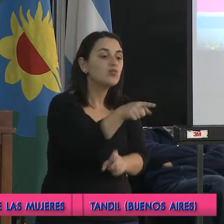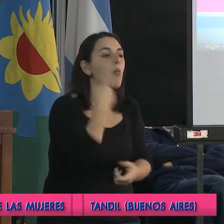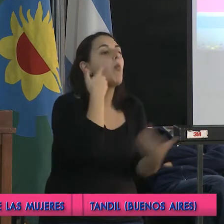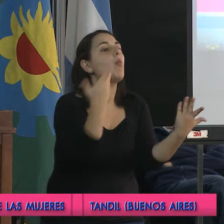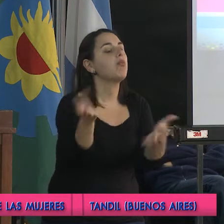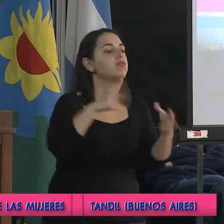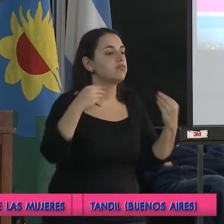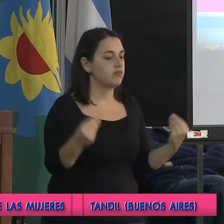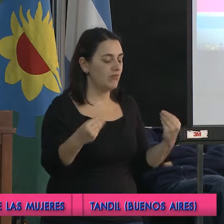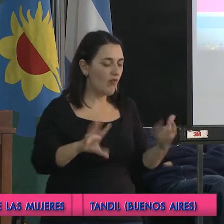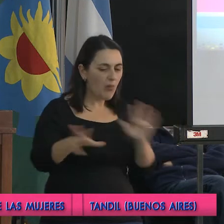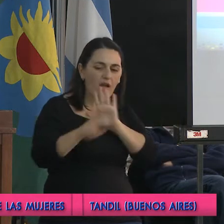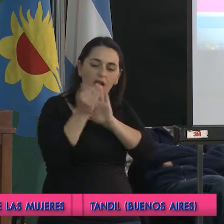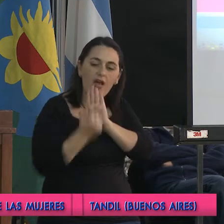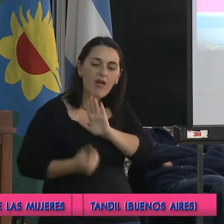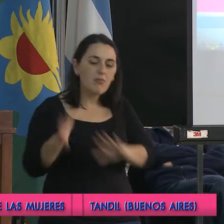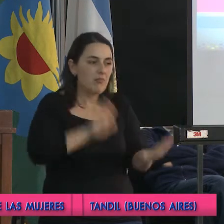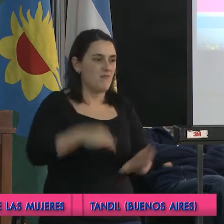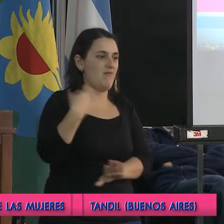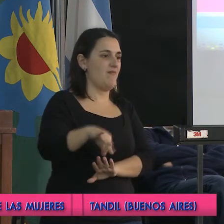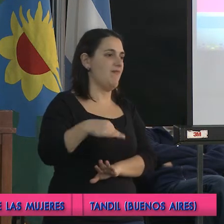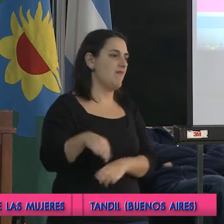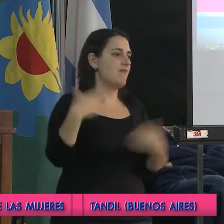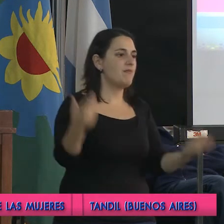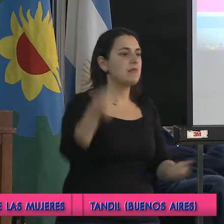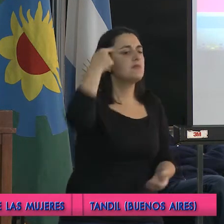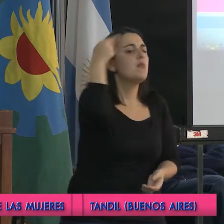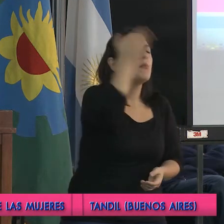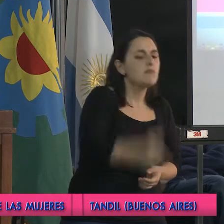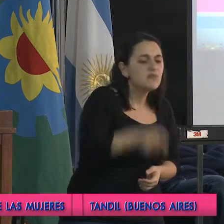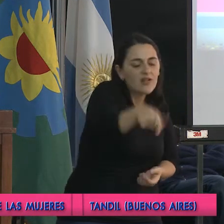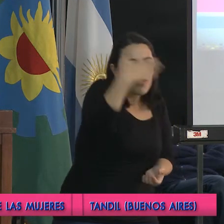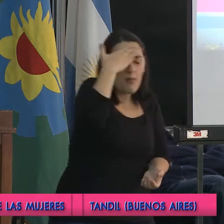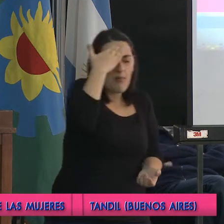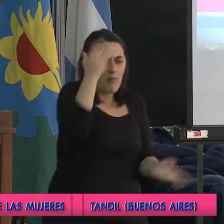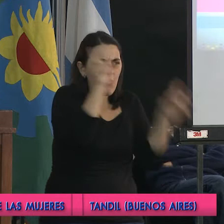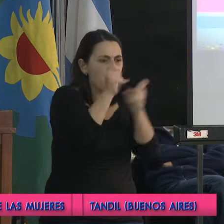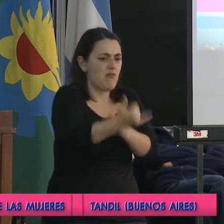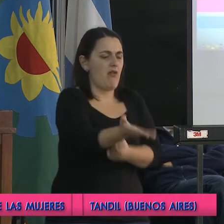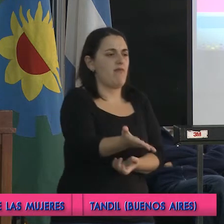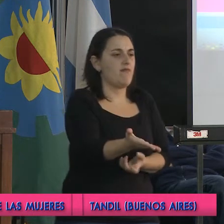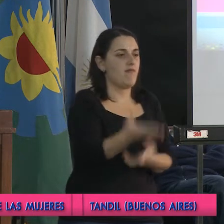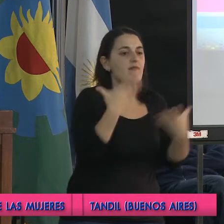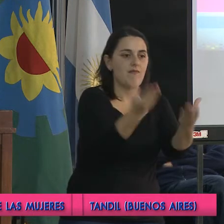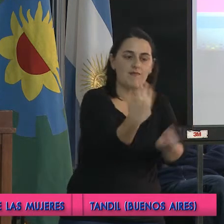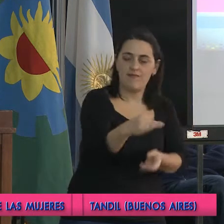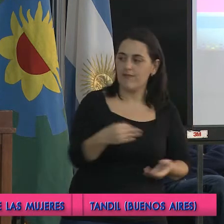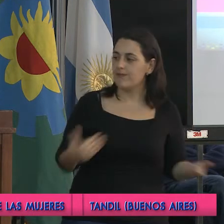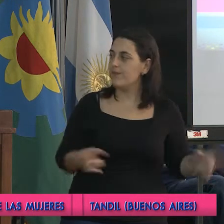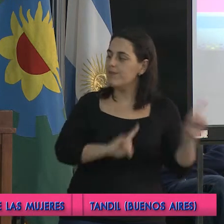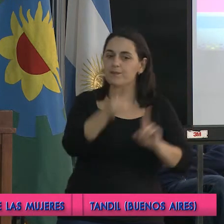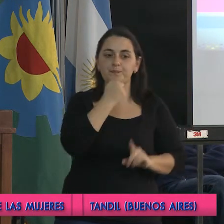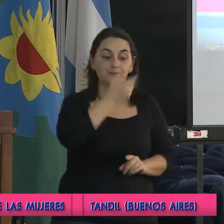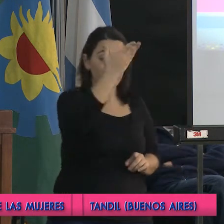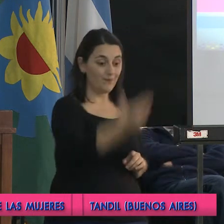así en pro de que se reconozca la afectación de la salud mental. Porque si bien a veces se trata de la muerte de